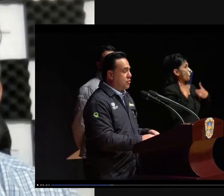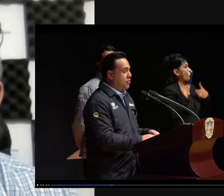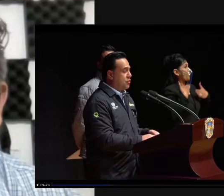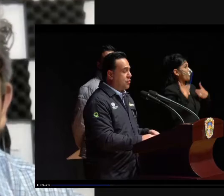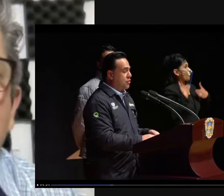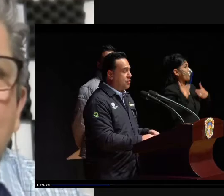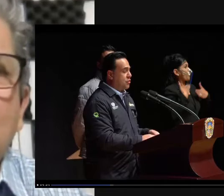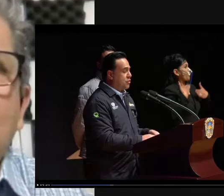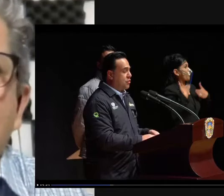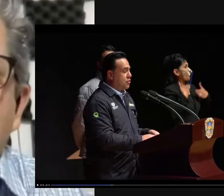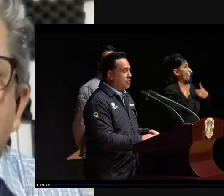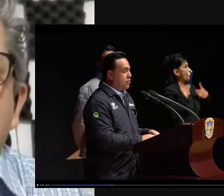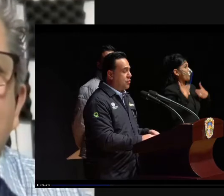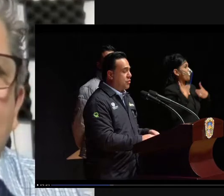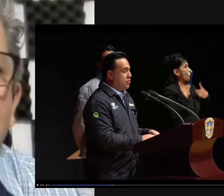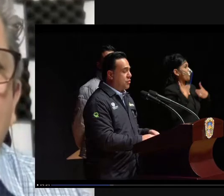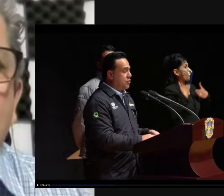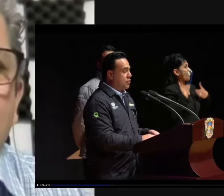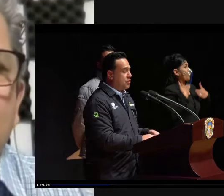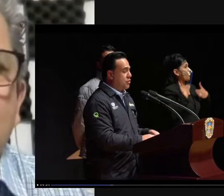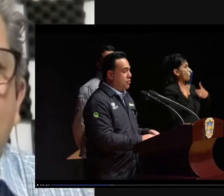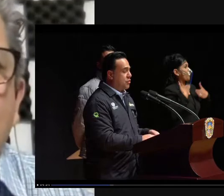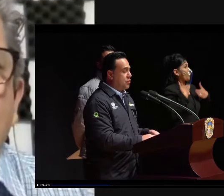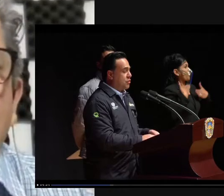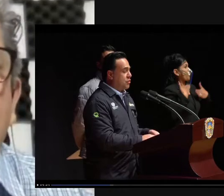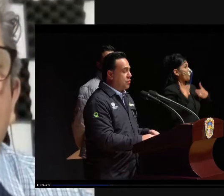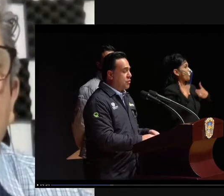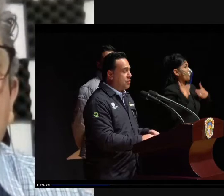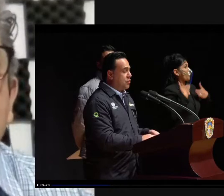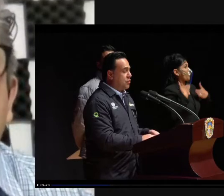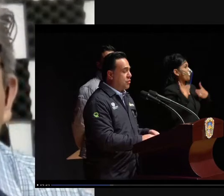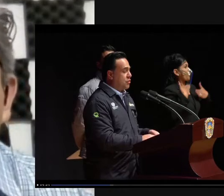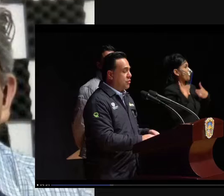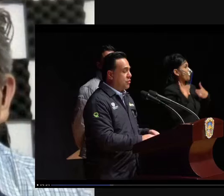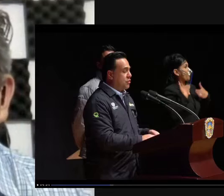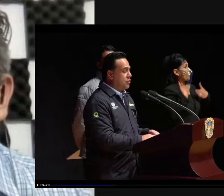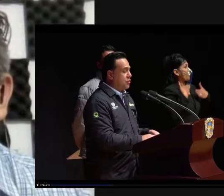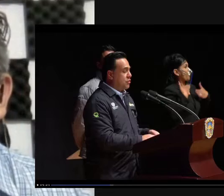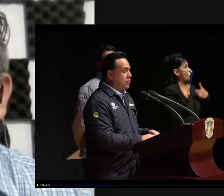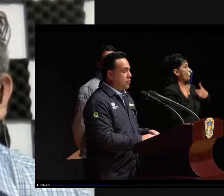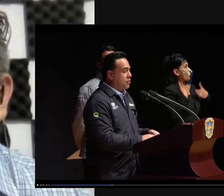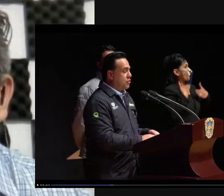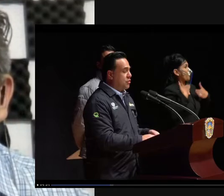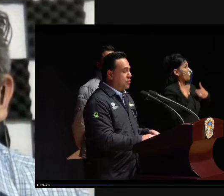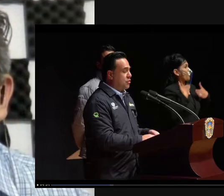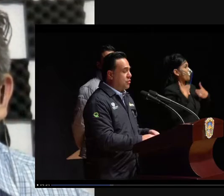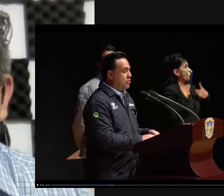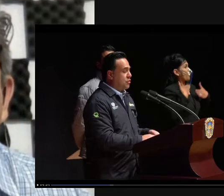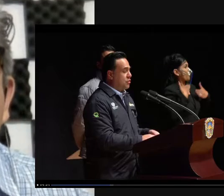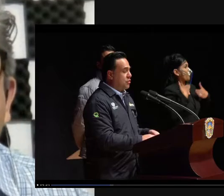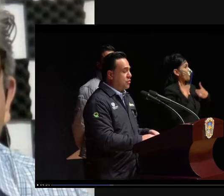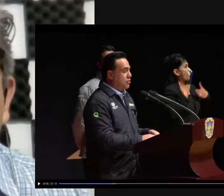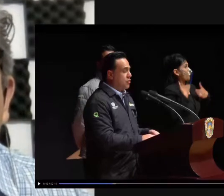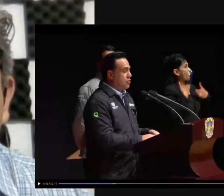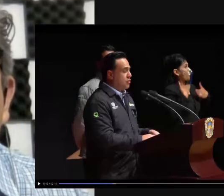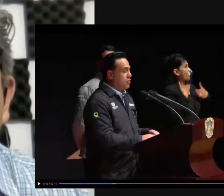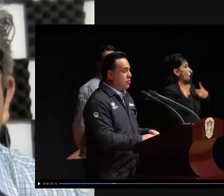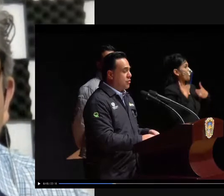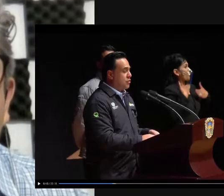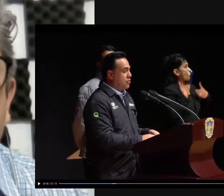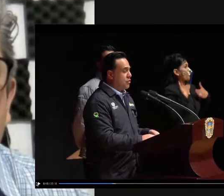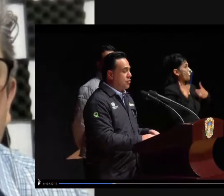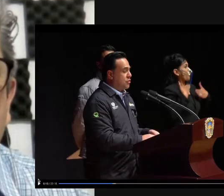por eso me gustó mucho. Vamos a cerrar porque nada más nos quedan unos 2 minutos con este video, que va, la verdad, vale la